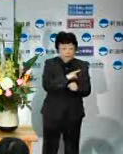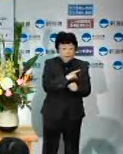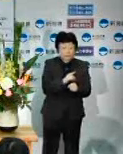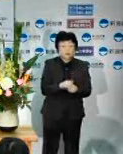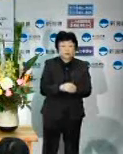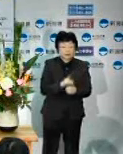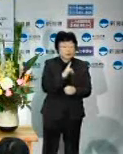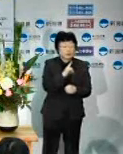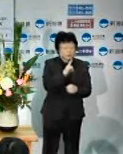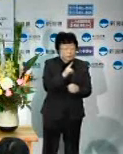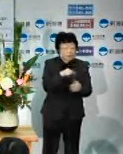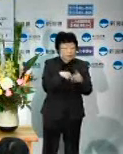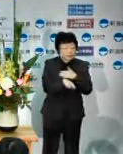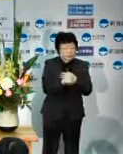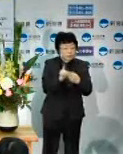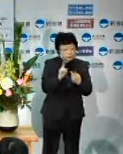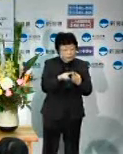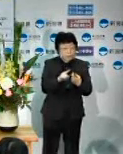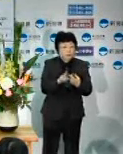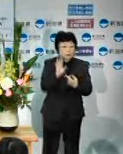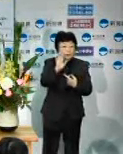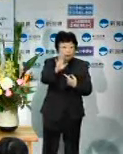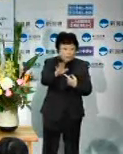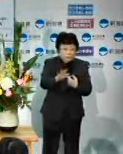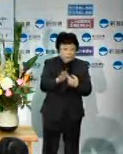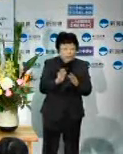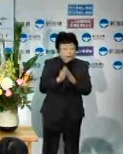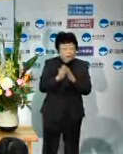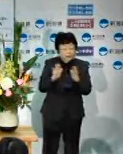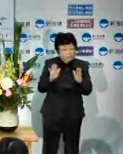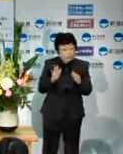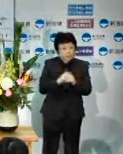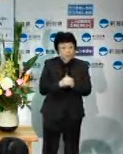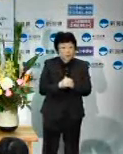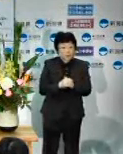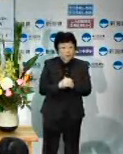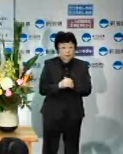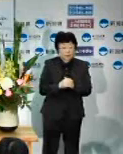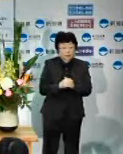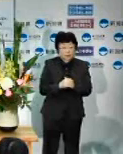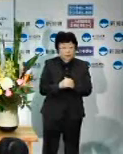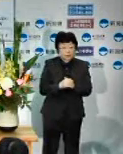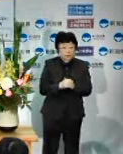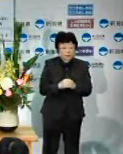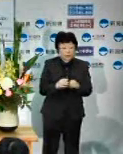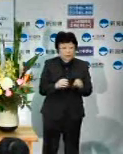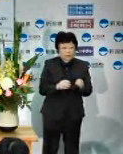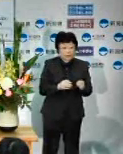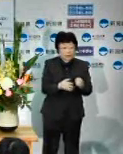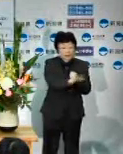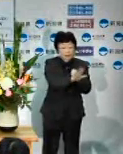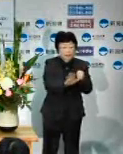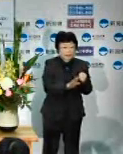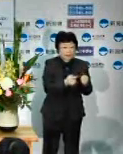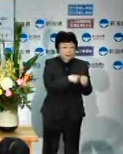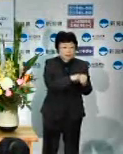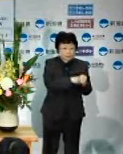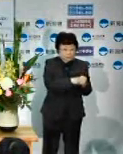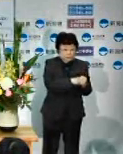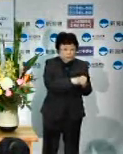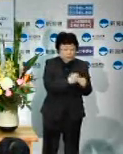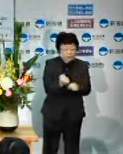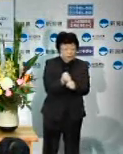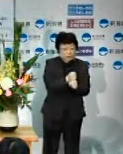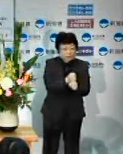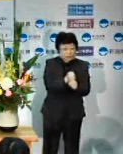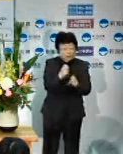たら教えていただきたいのと、またそれがこれから今後始まるであろうですね、あの原発の再稼働の議論を念頭に置かれていくことがありました